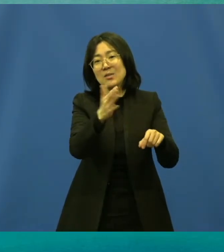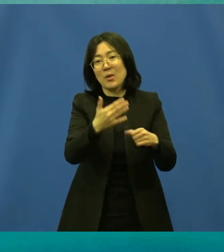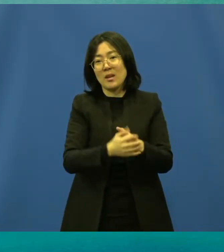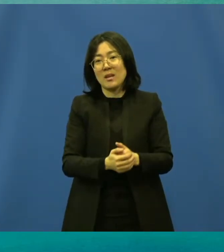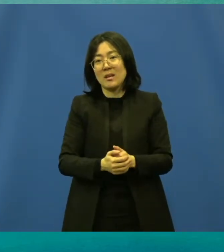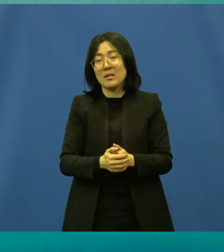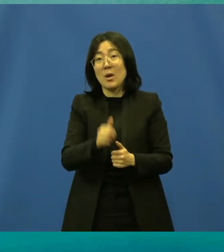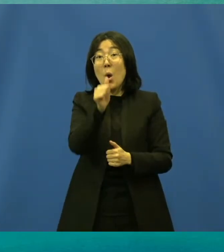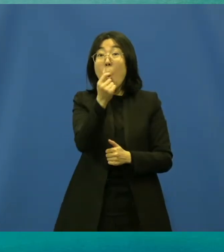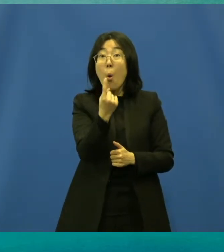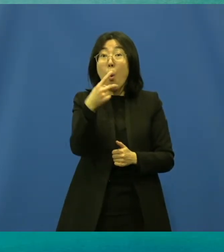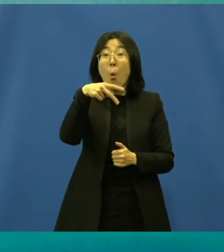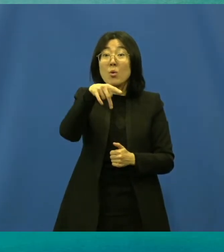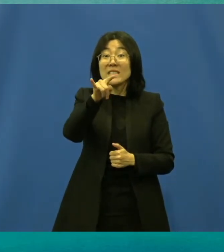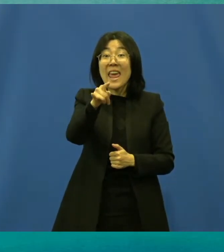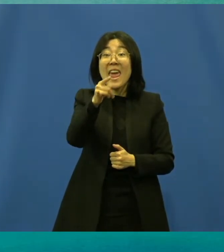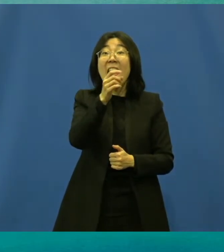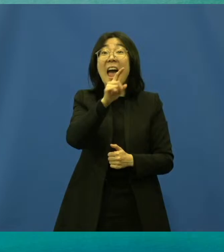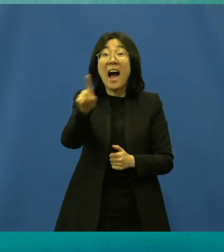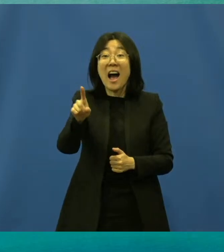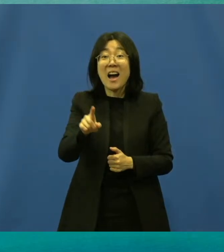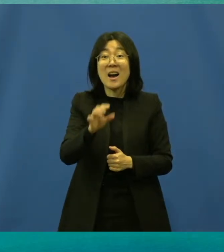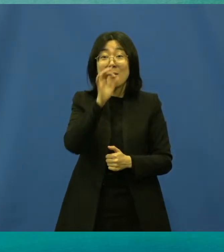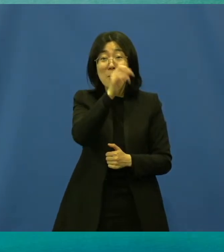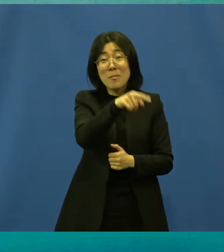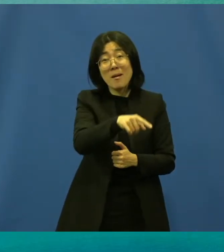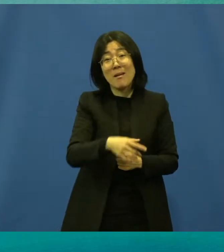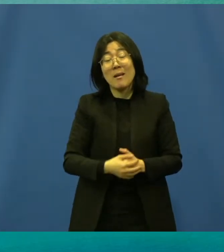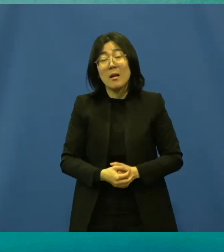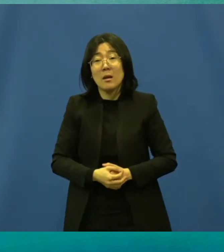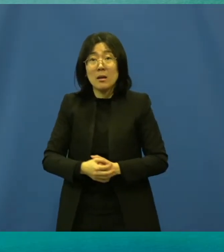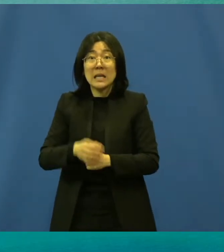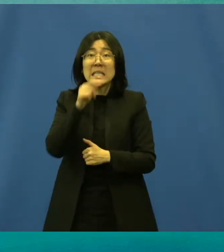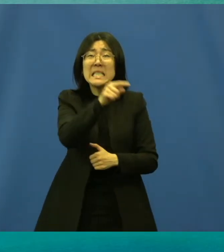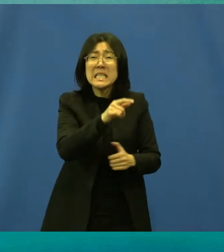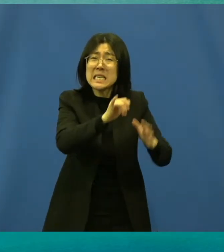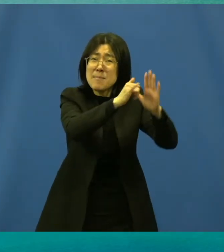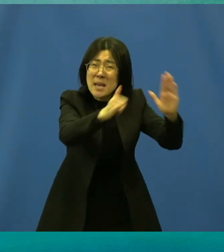호세아서를 보면 그게 화근이에요. 이 백성이 하나님을 알지 못한.